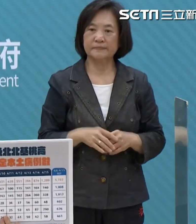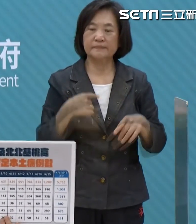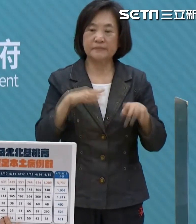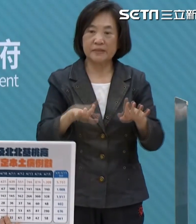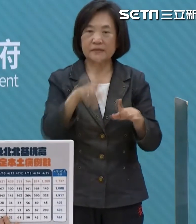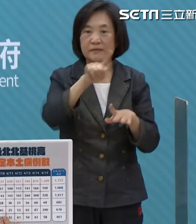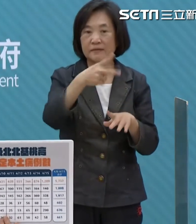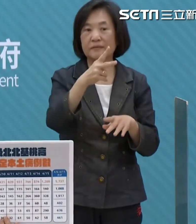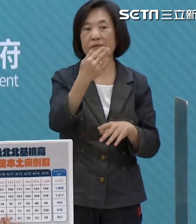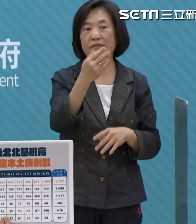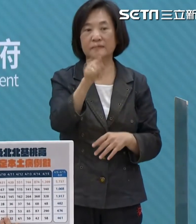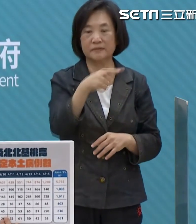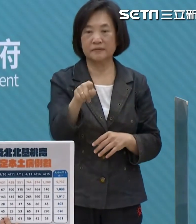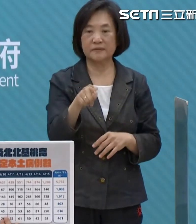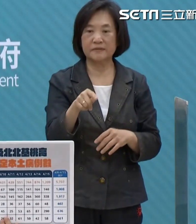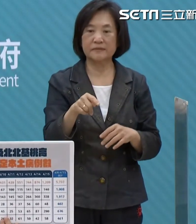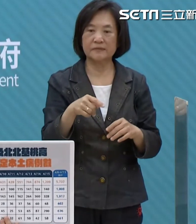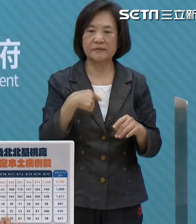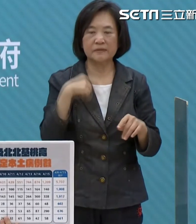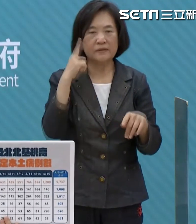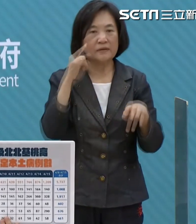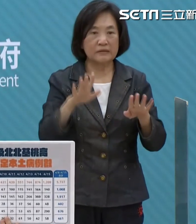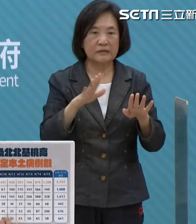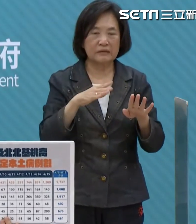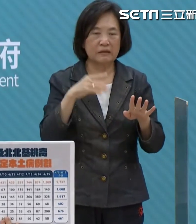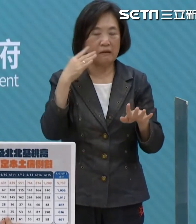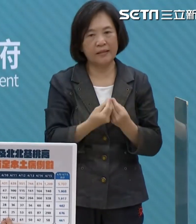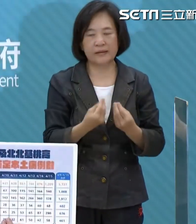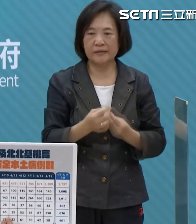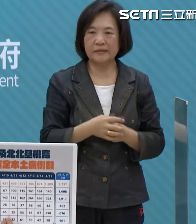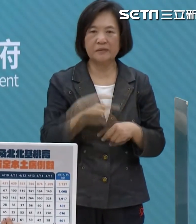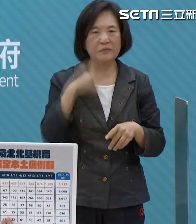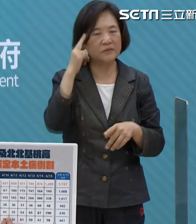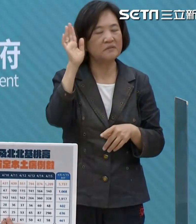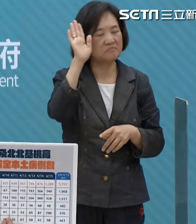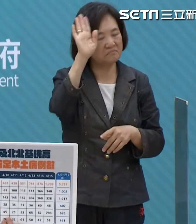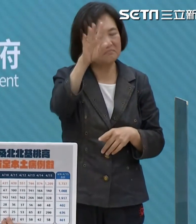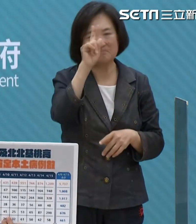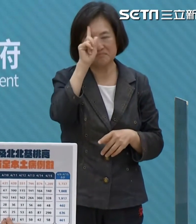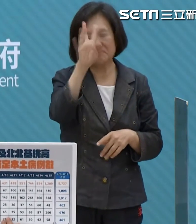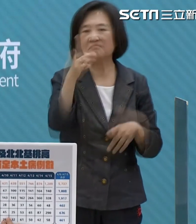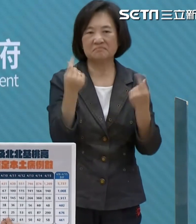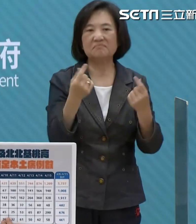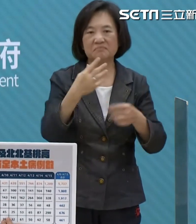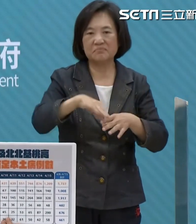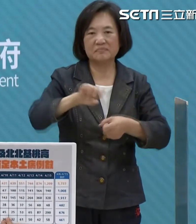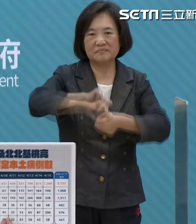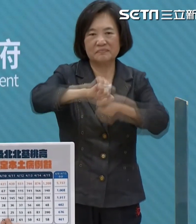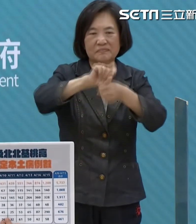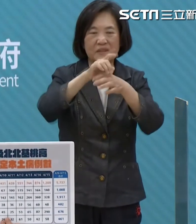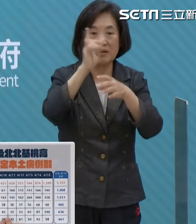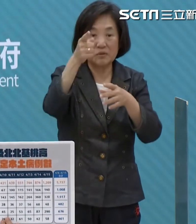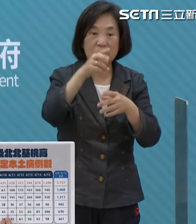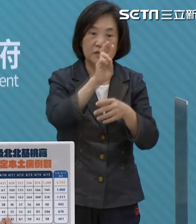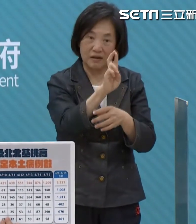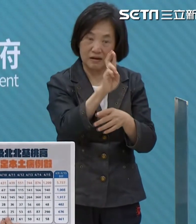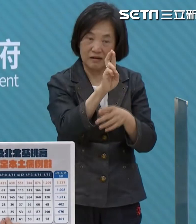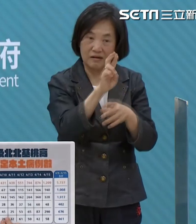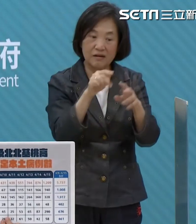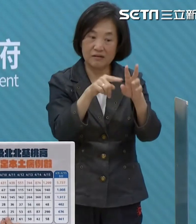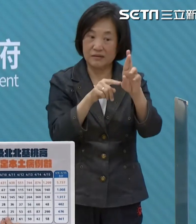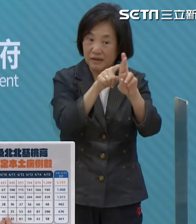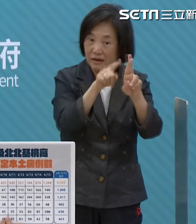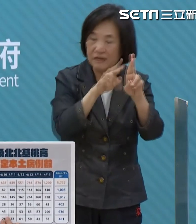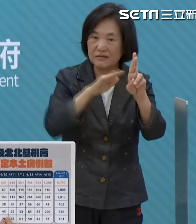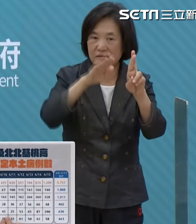是1209例哈，这大概是第一次破千嘛，应该会继续上升的啊，因为除非那个 R 值是小于一，